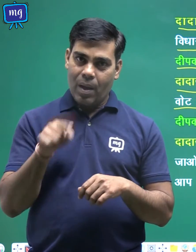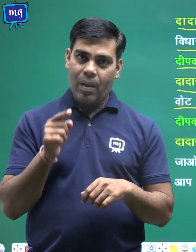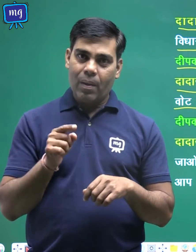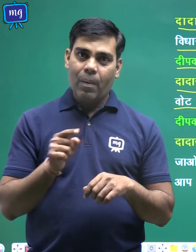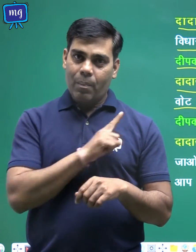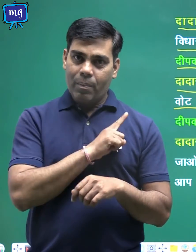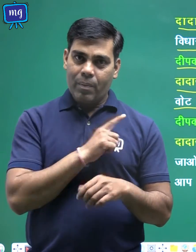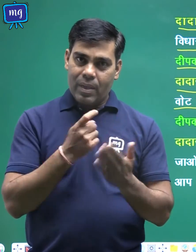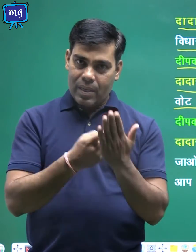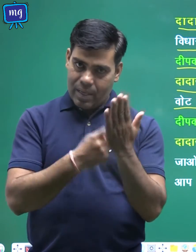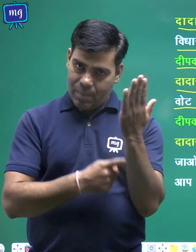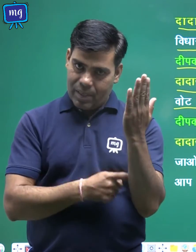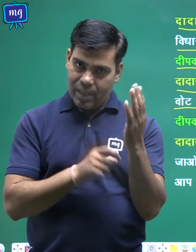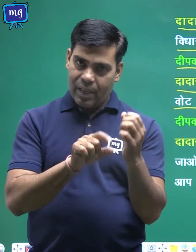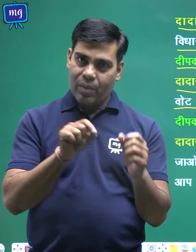चुनती है।